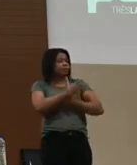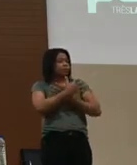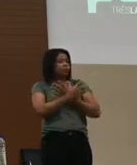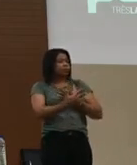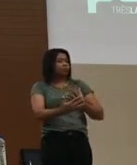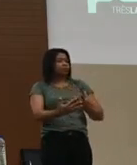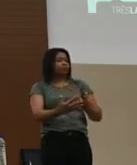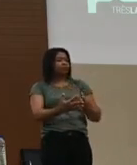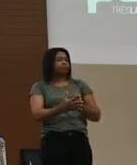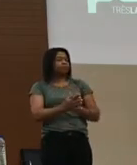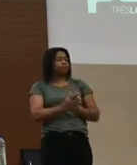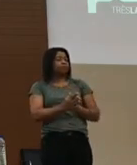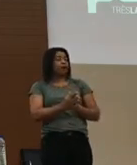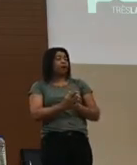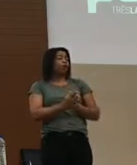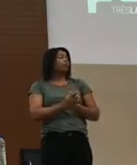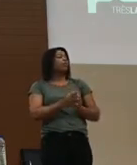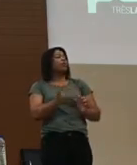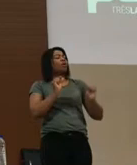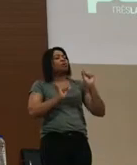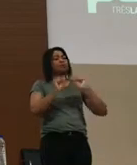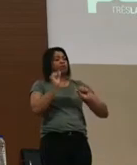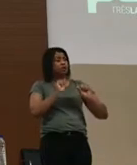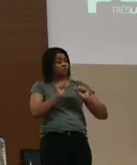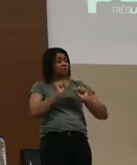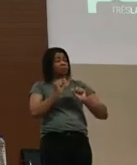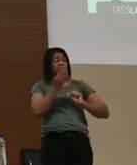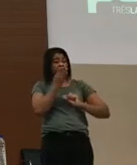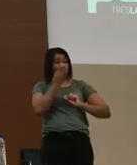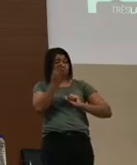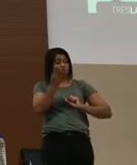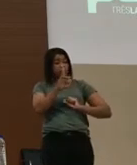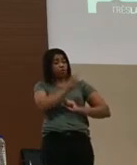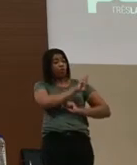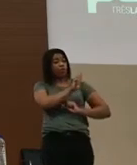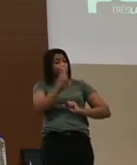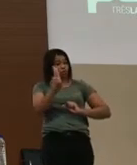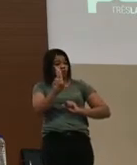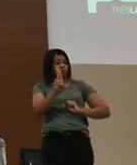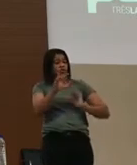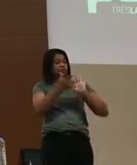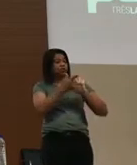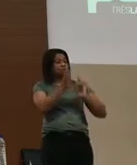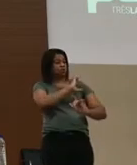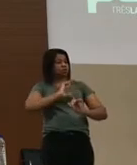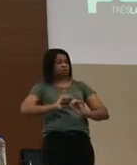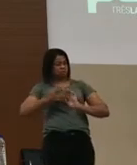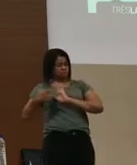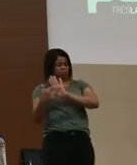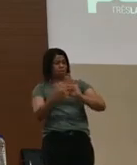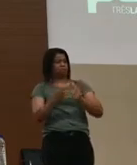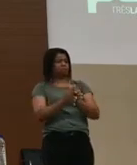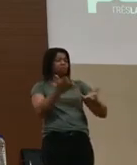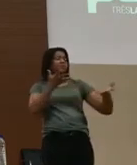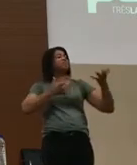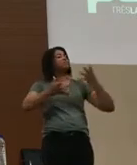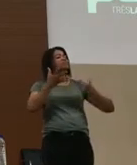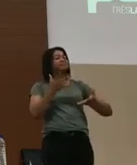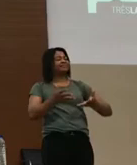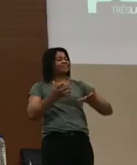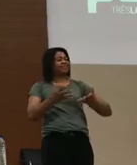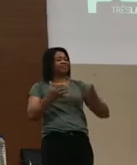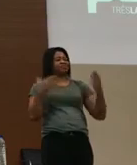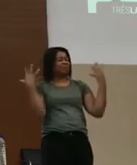e assim, o que for que vós pedirdes em meu nome, isso eu farei. Olha que